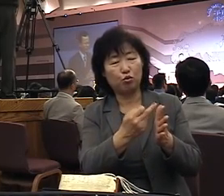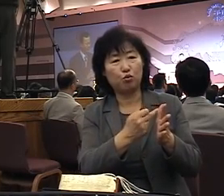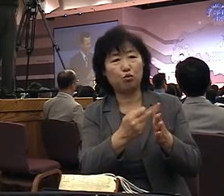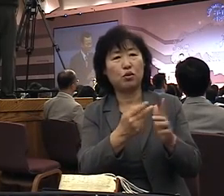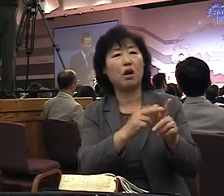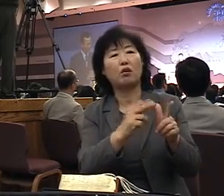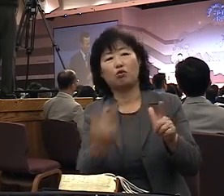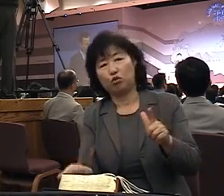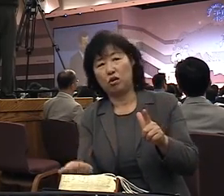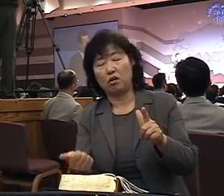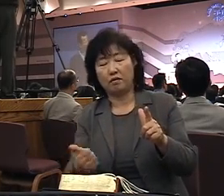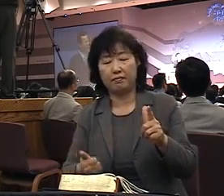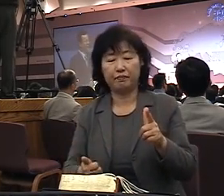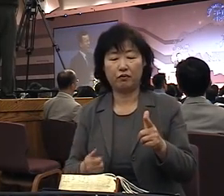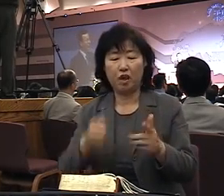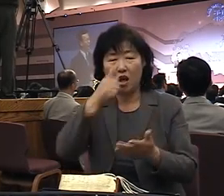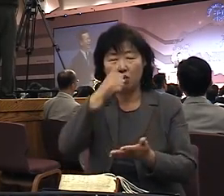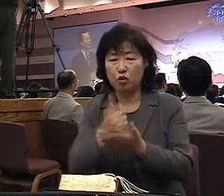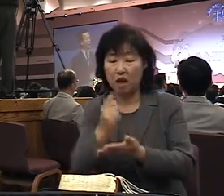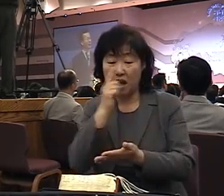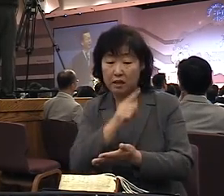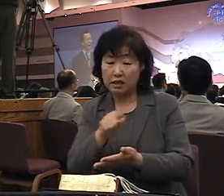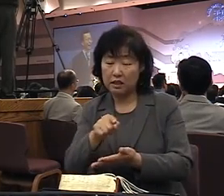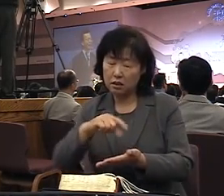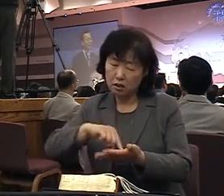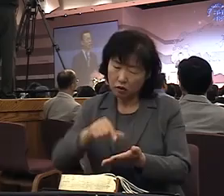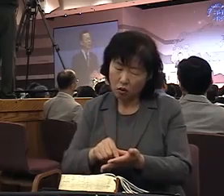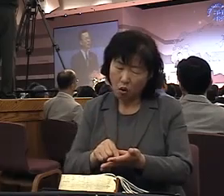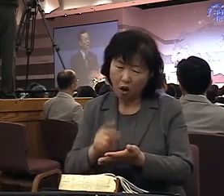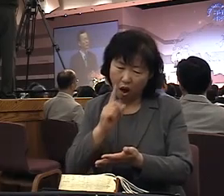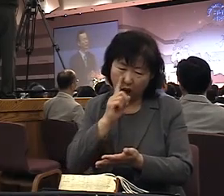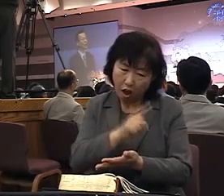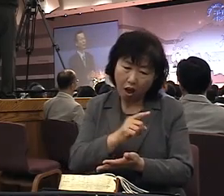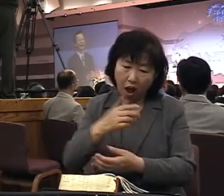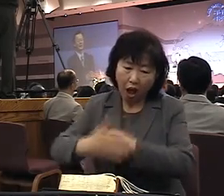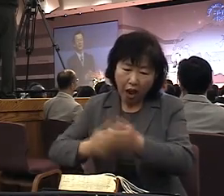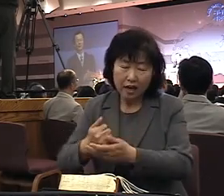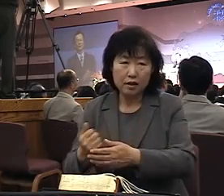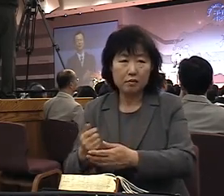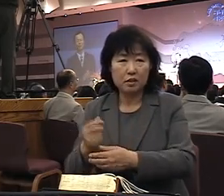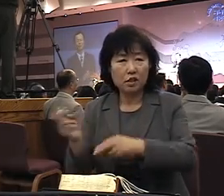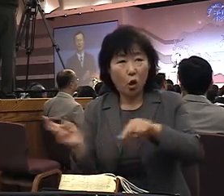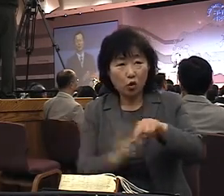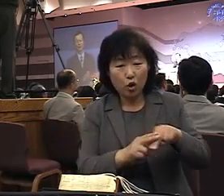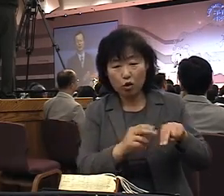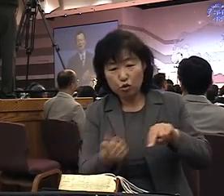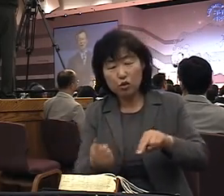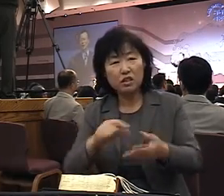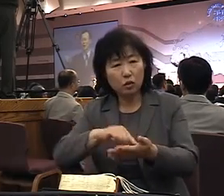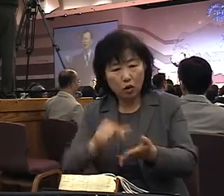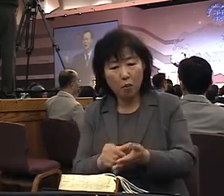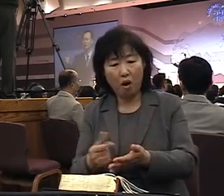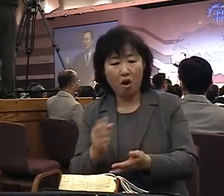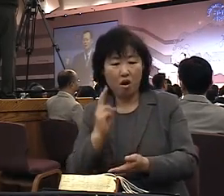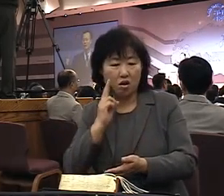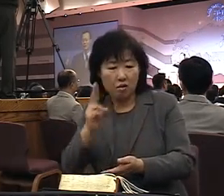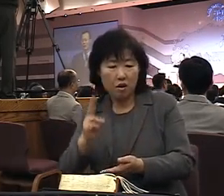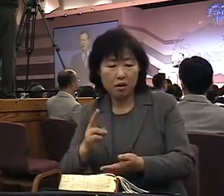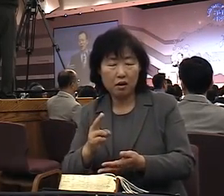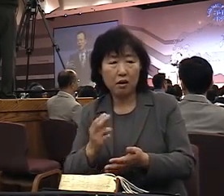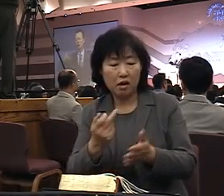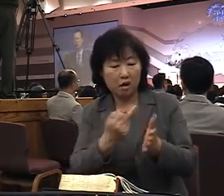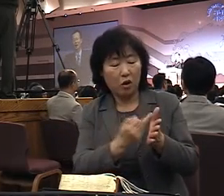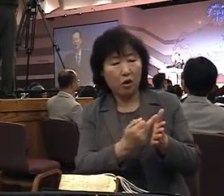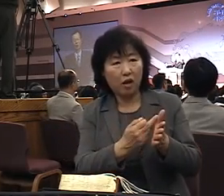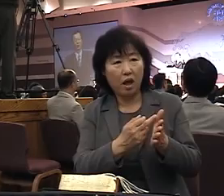때 이 죄악이 이 정도로 악했을까? 하나님께서 쳐서 죽일 정도로 악했을까? 자기 형의 가문을